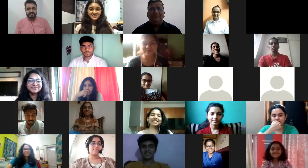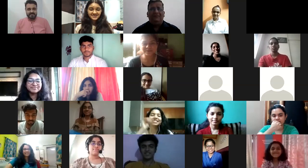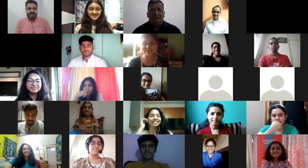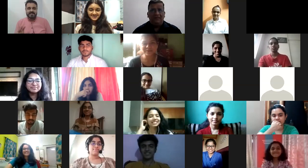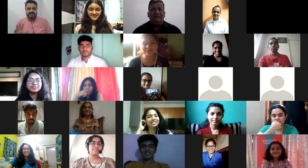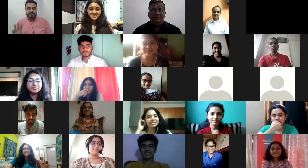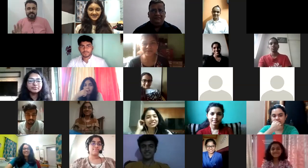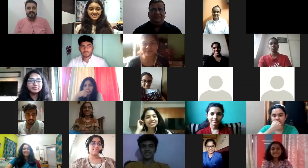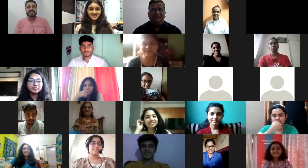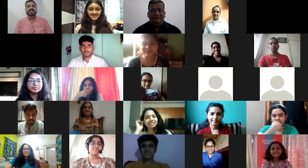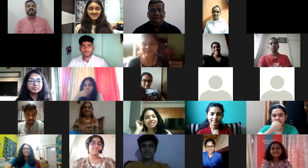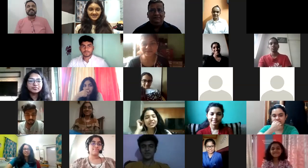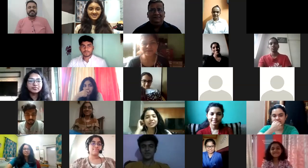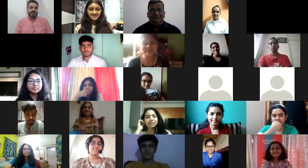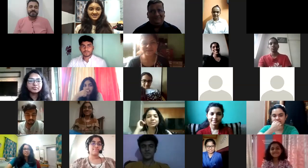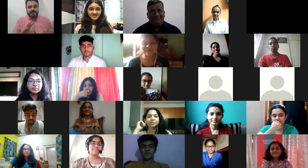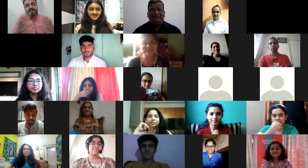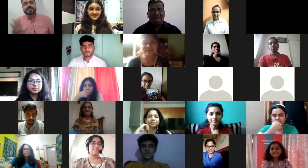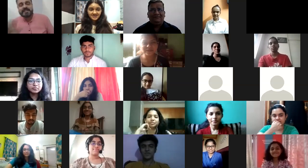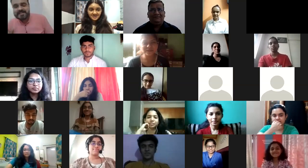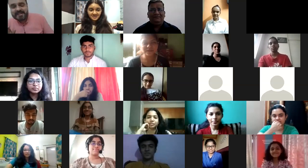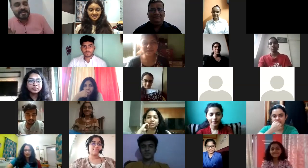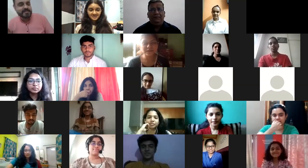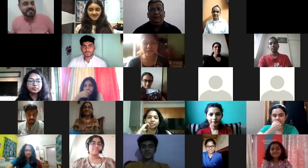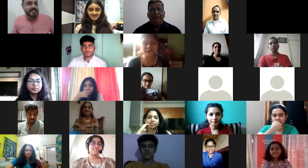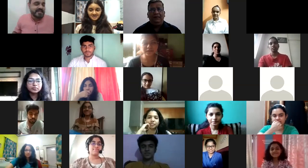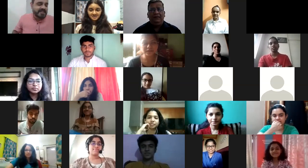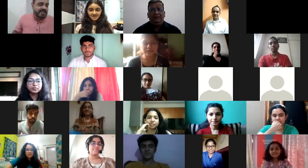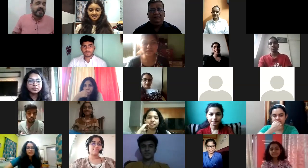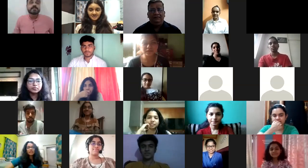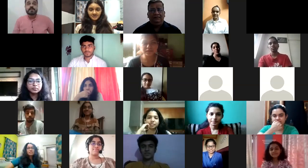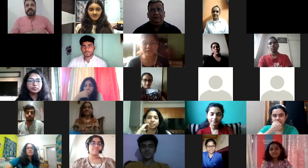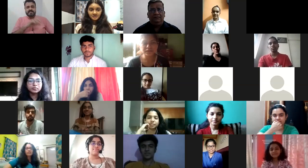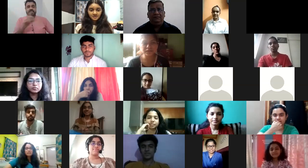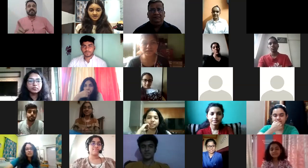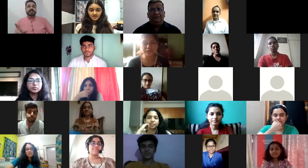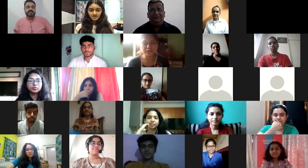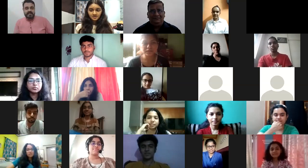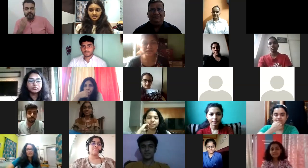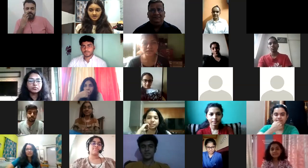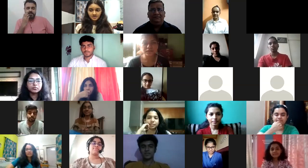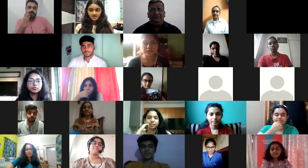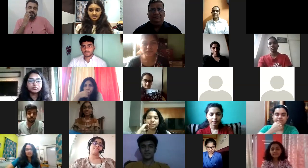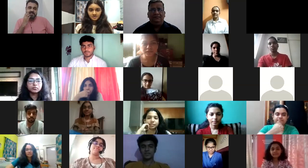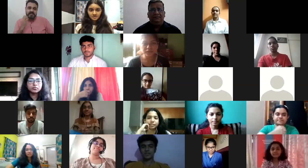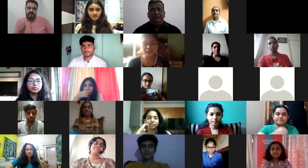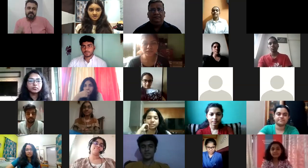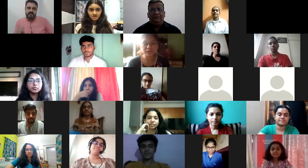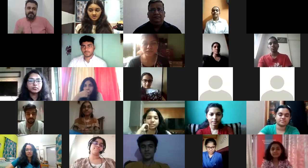हूँ. Simple. So these are subtle differences. So the next letter that we are going to pick up is R.